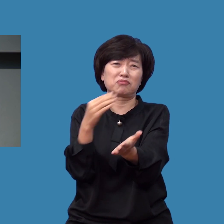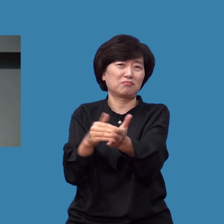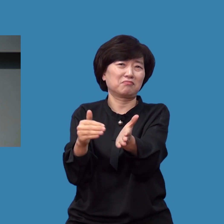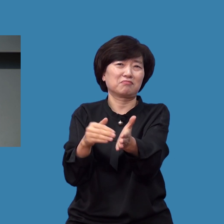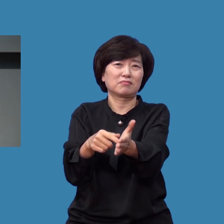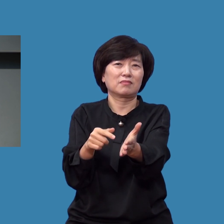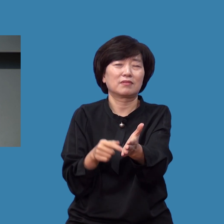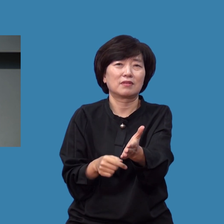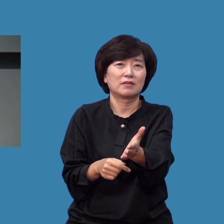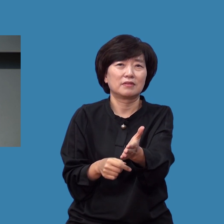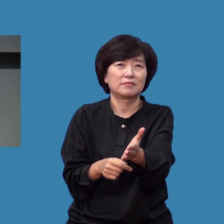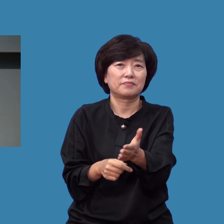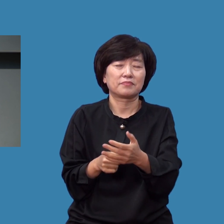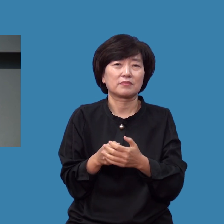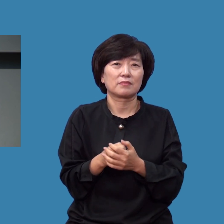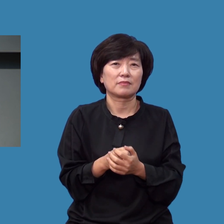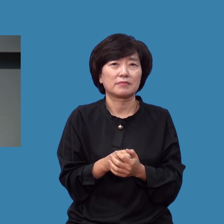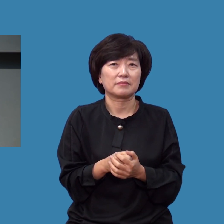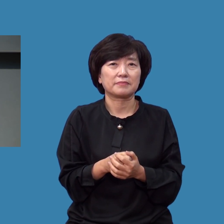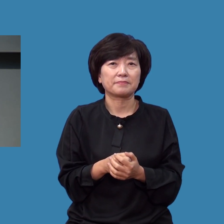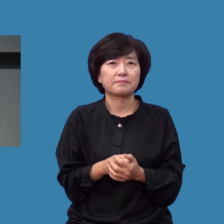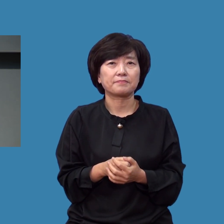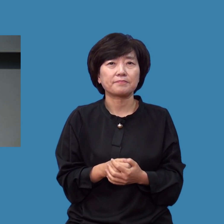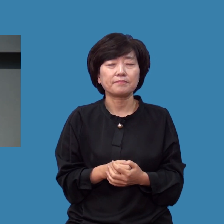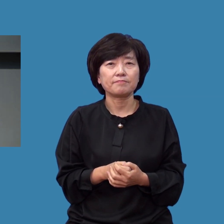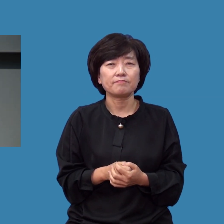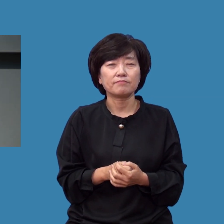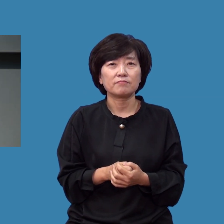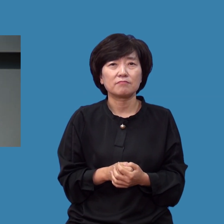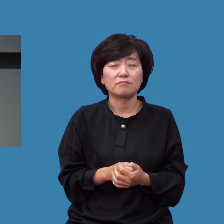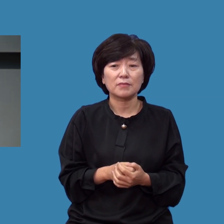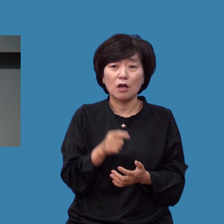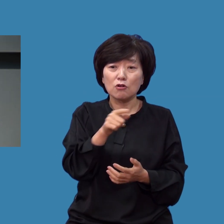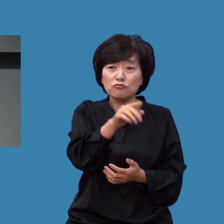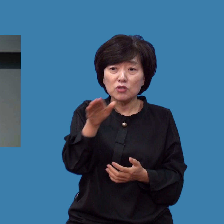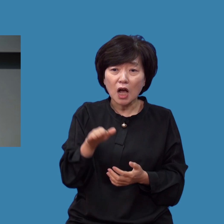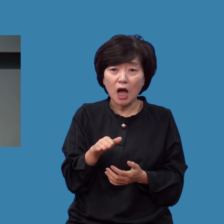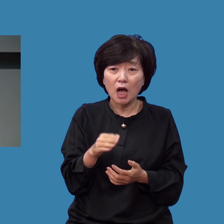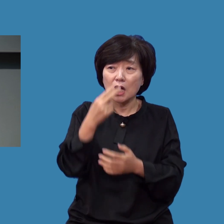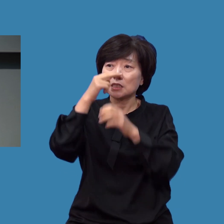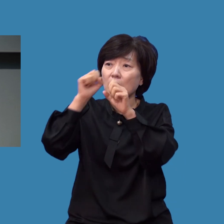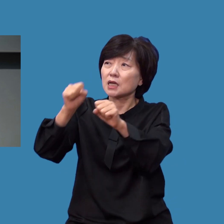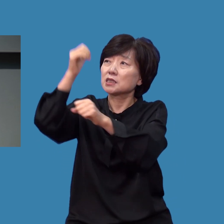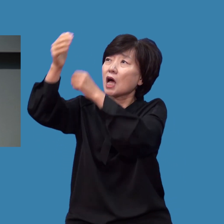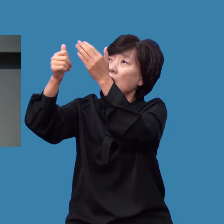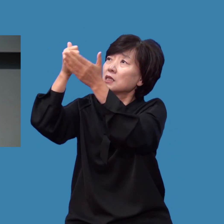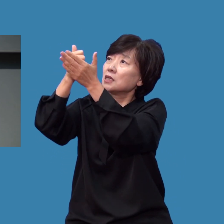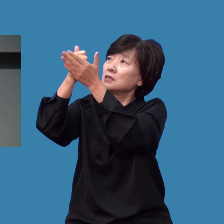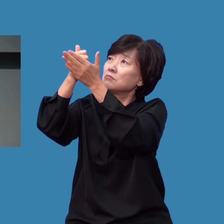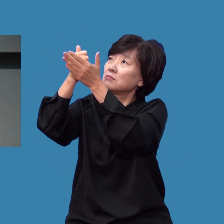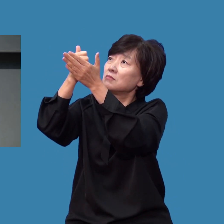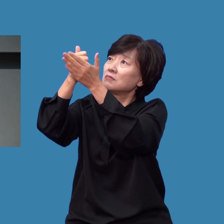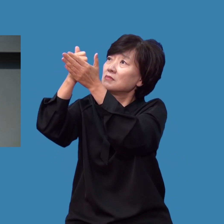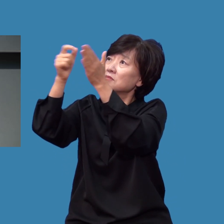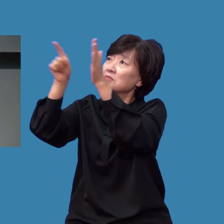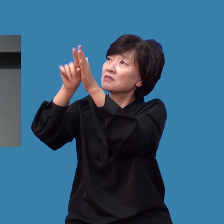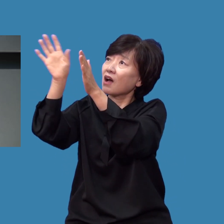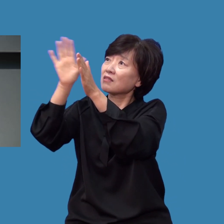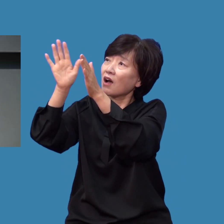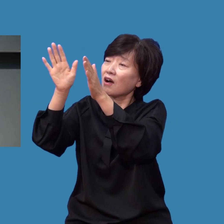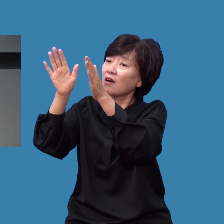없어요. 자, 그렇게 되면 더 이상 우리는 살아계신 하나님을 믿는 것이 아닌 게